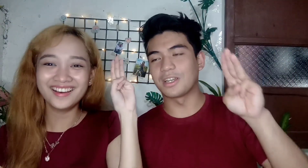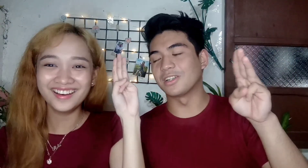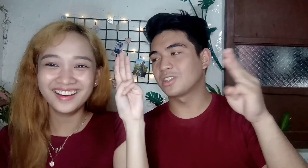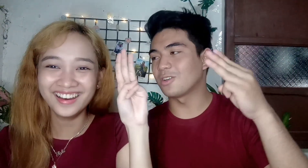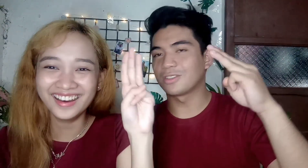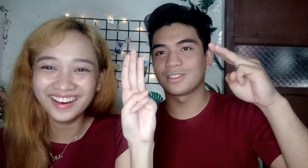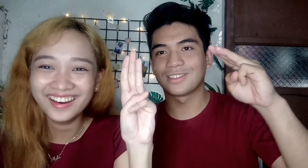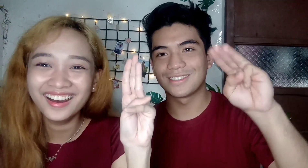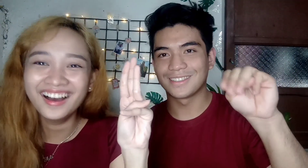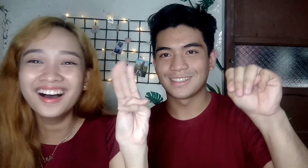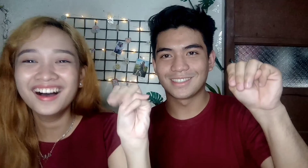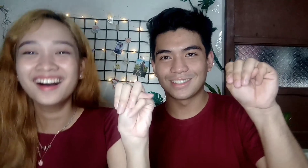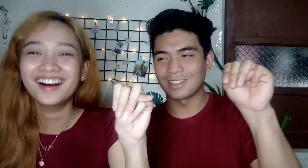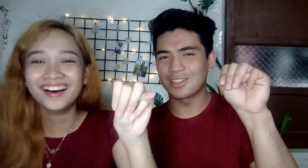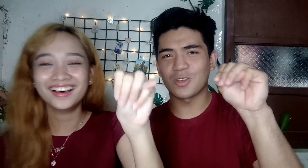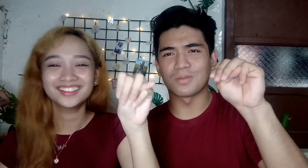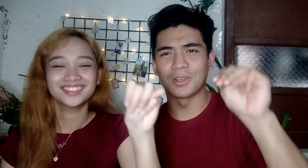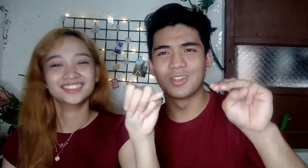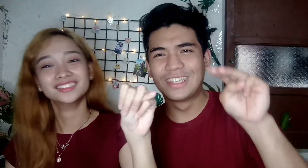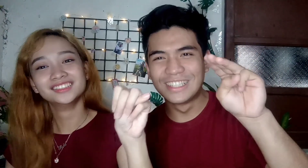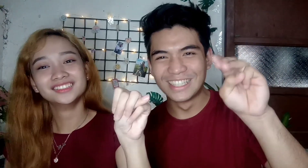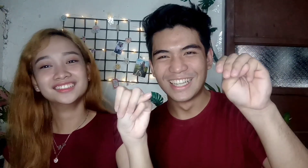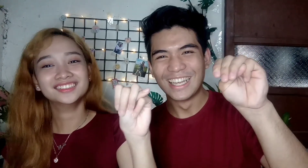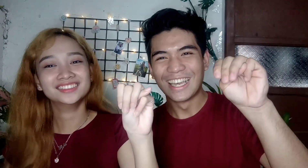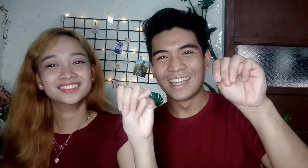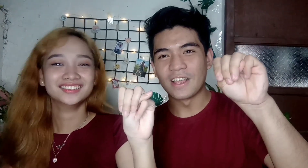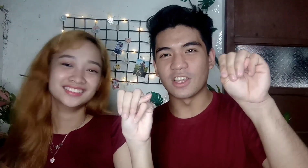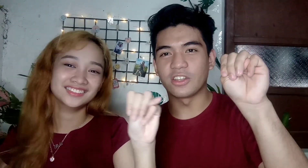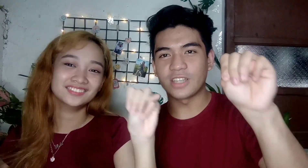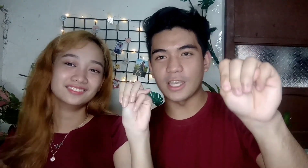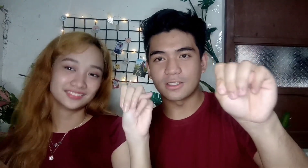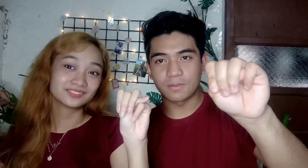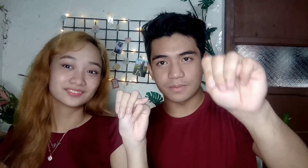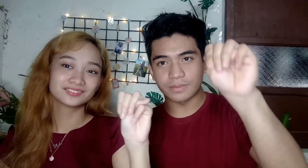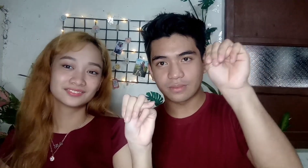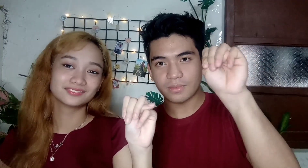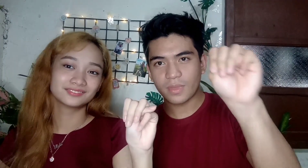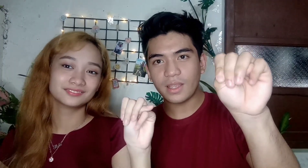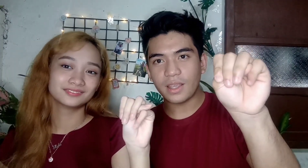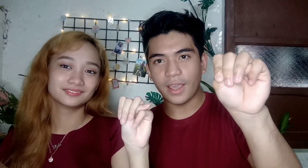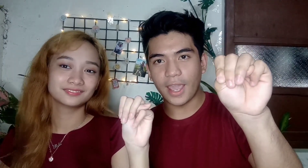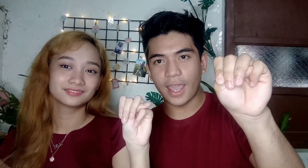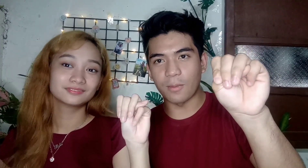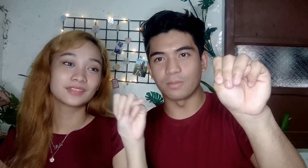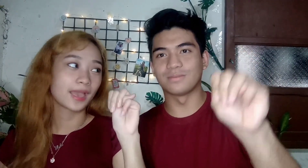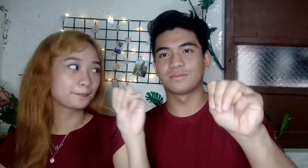Girl Scout. Girl Scout ba yun? Ayan, guys. M.